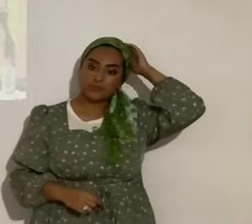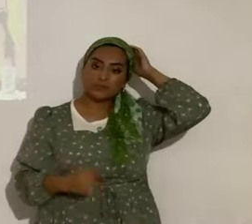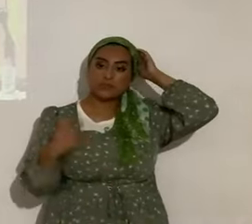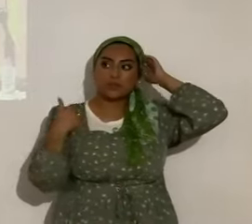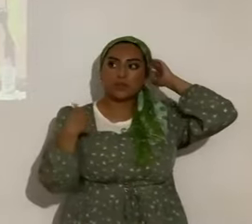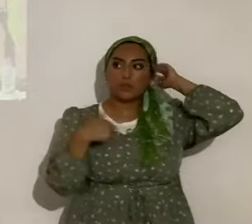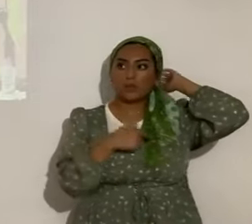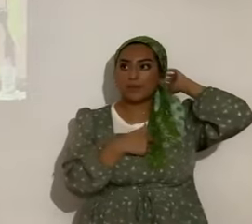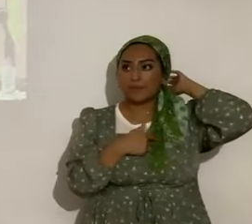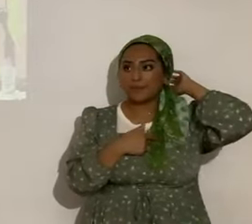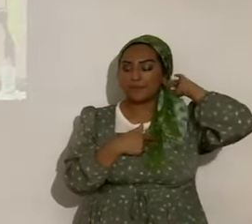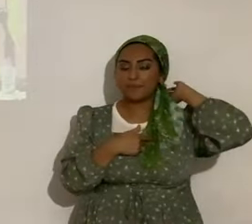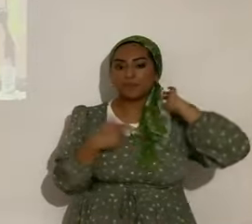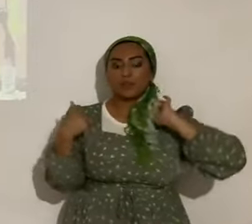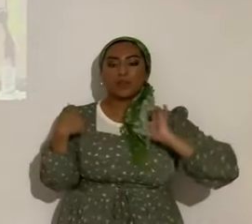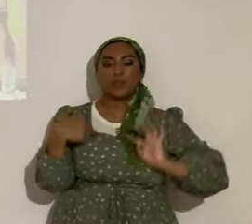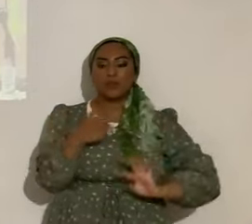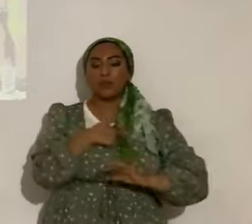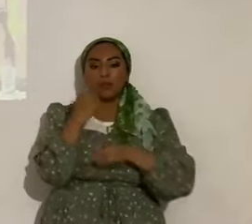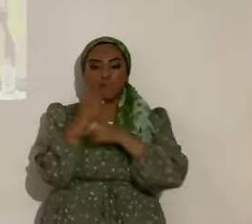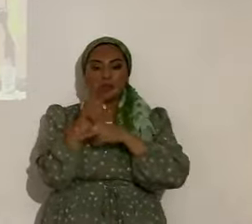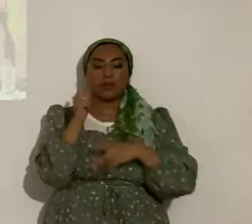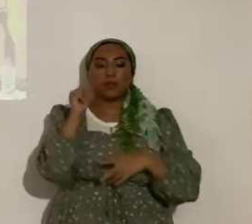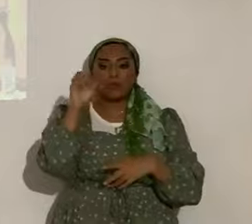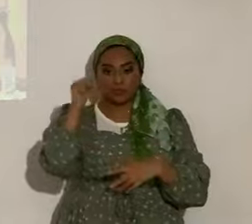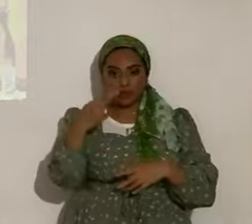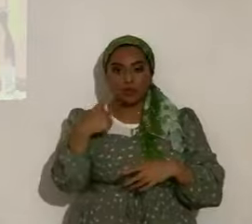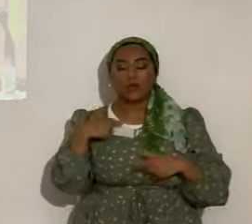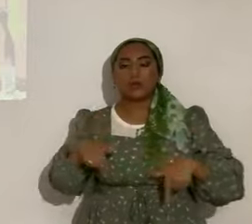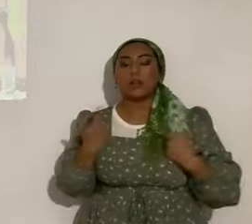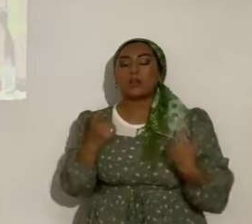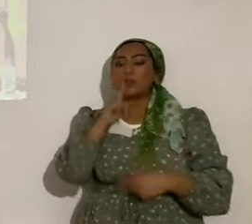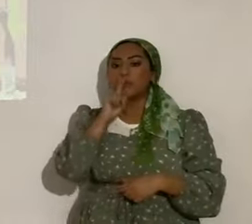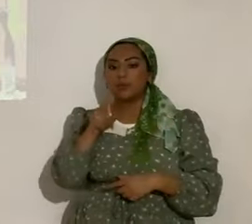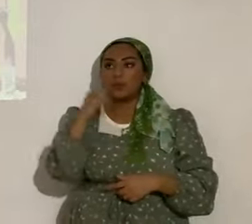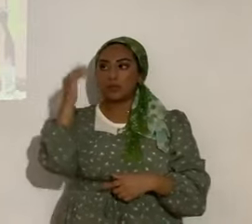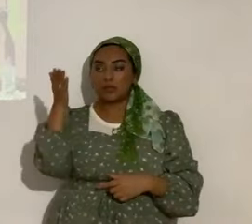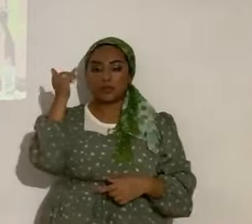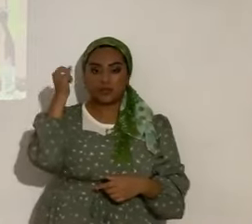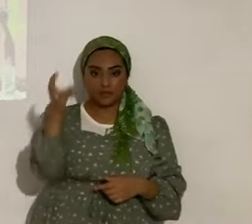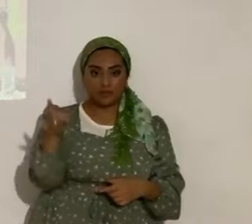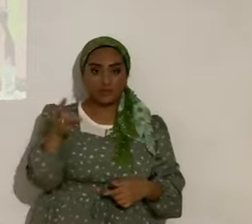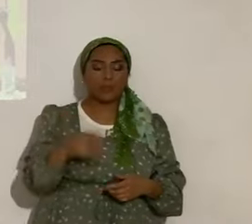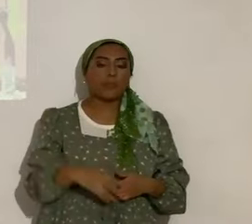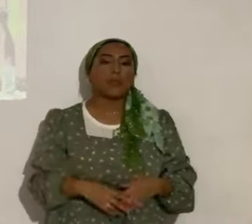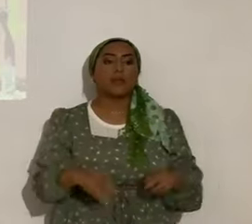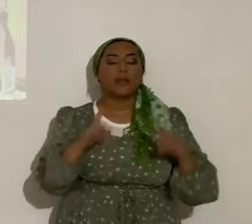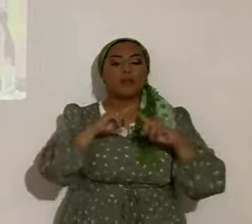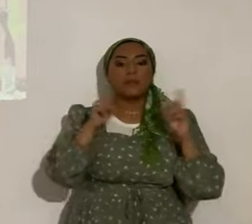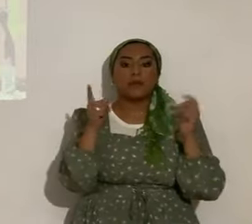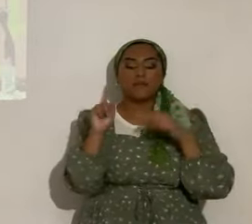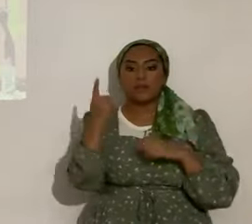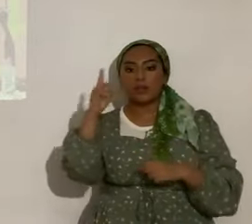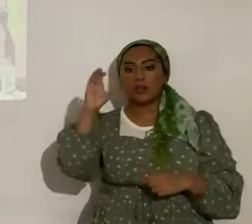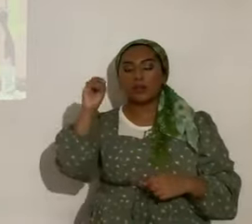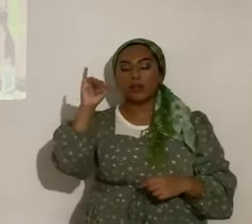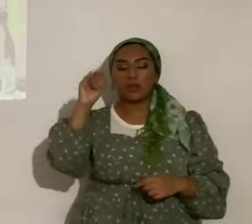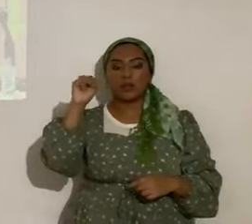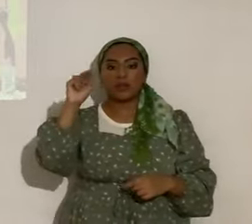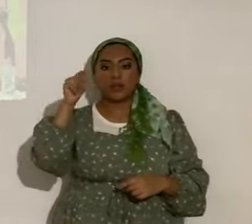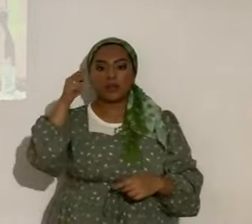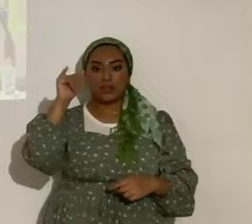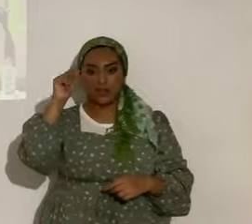Nosotros, miren, a ver, nosotros guardamos la Torah y vivimos en la verdad, quien es Yahshua Mashiach. Pero en 1 Corintios 1, 18